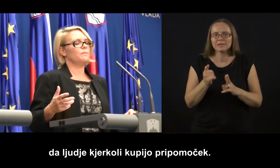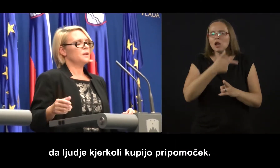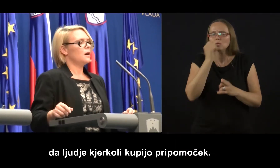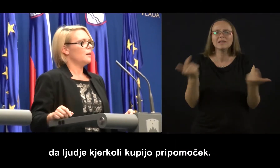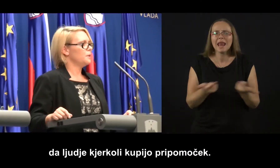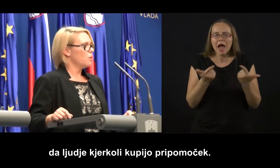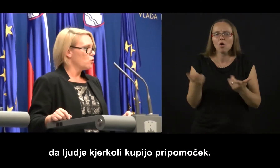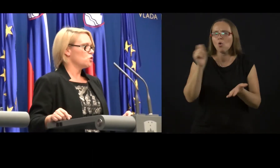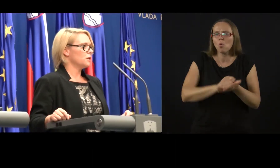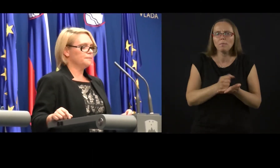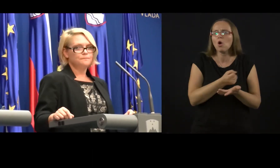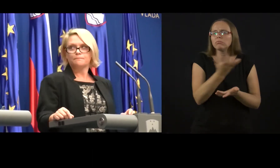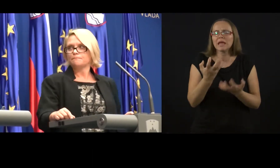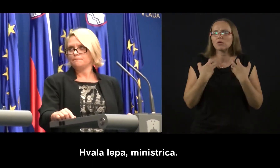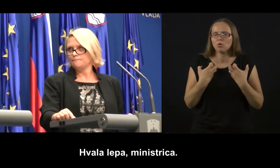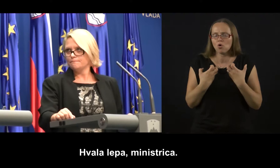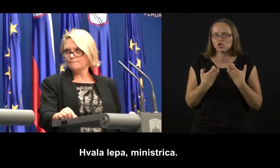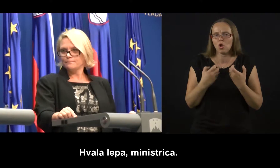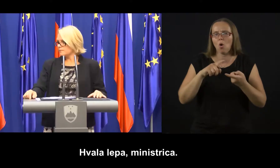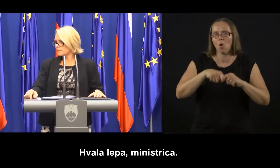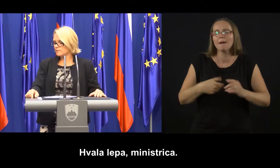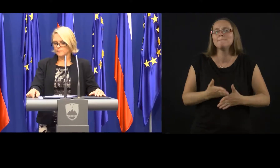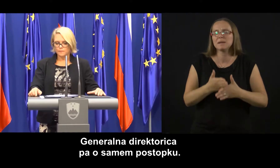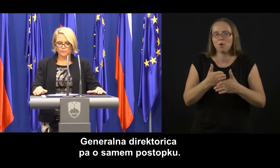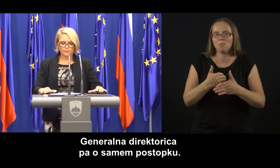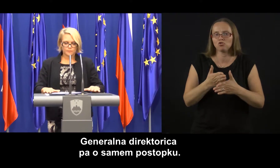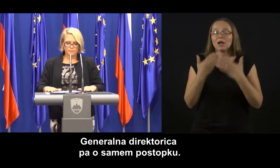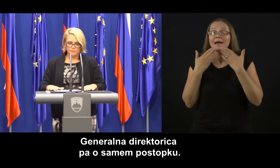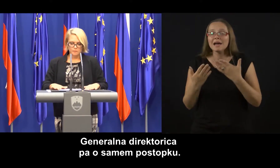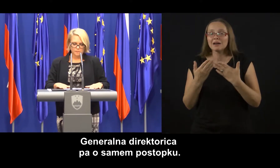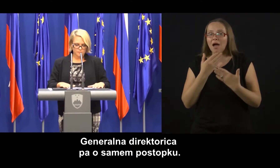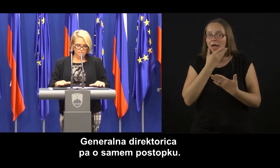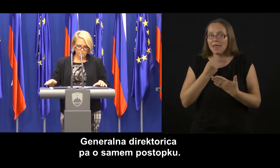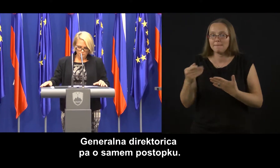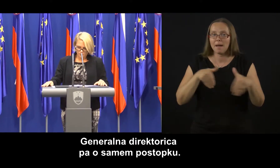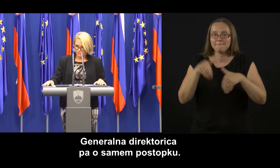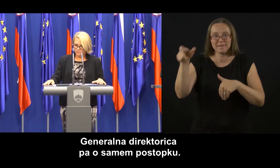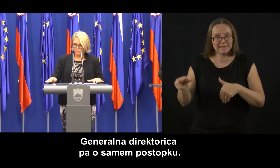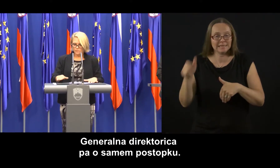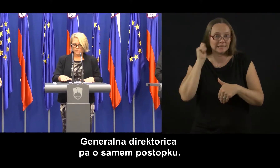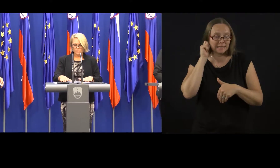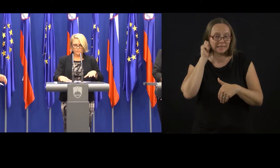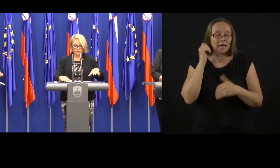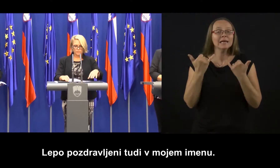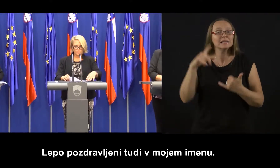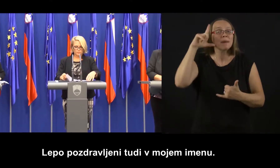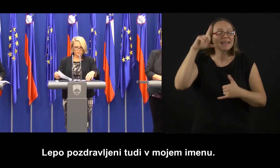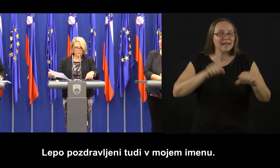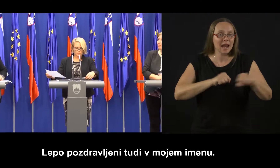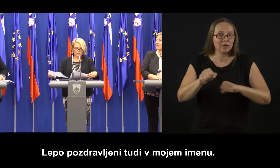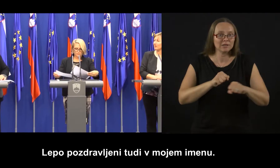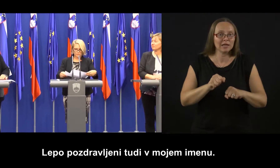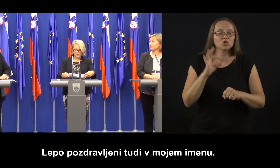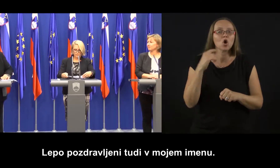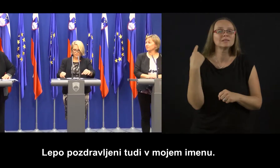kupijo pripomoček. Hvala lepa ministrica, generalna direktorica pa o samem postopku. Lepo